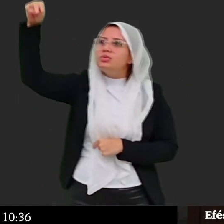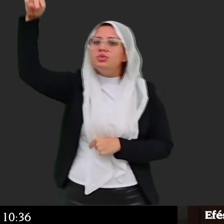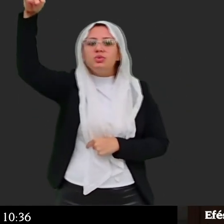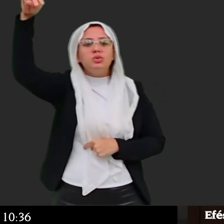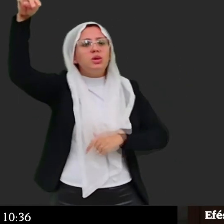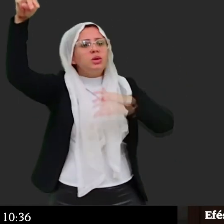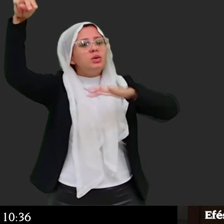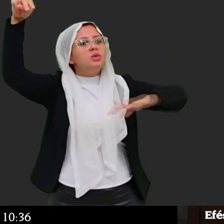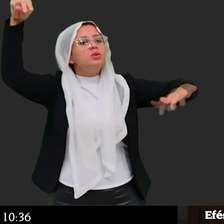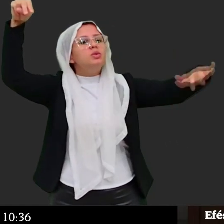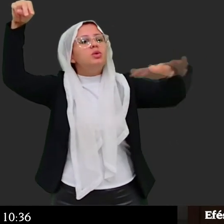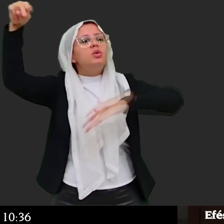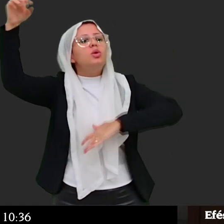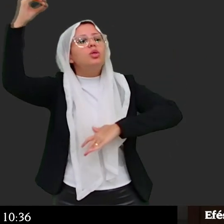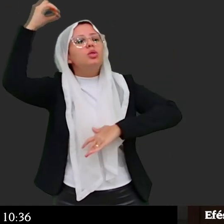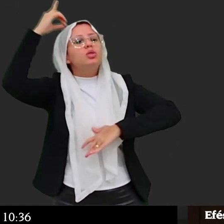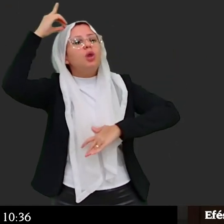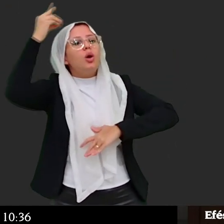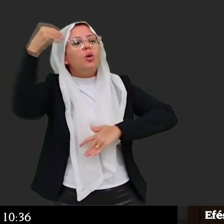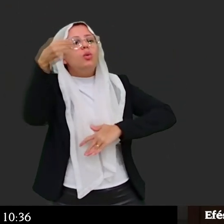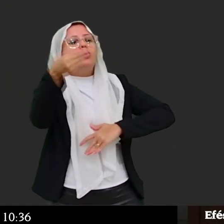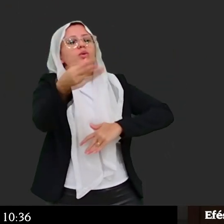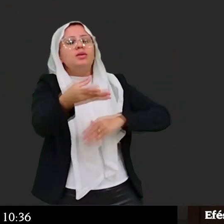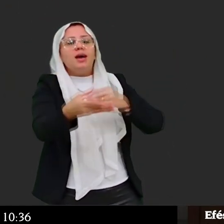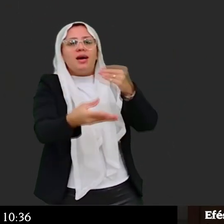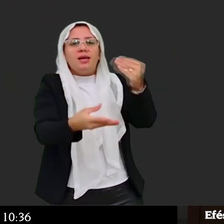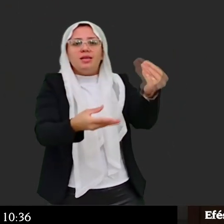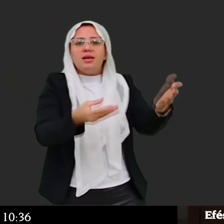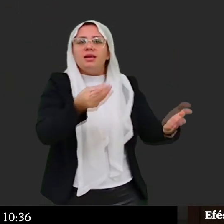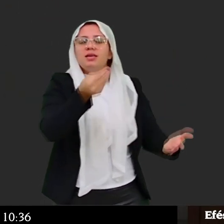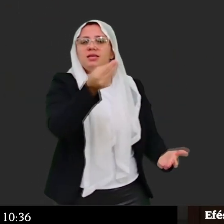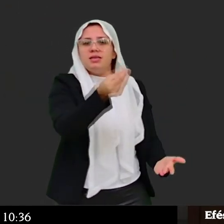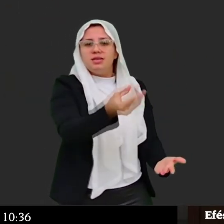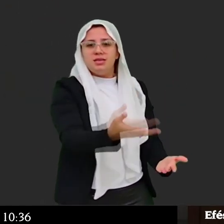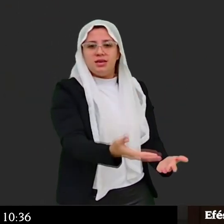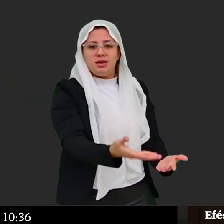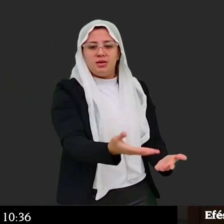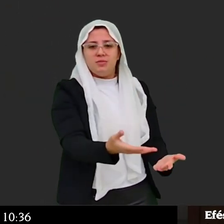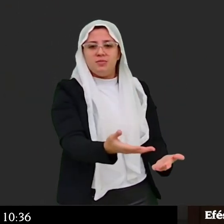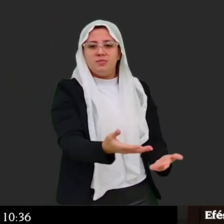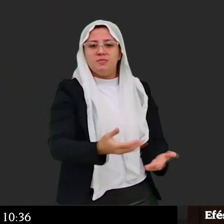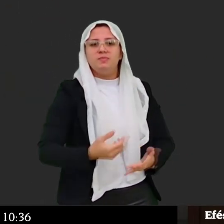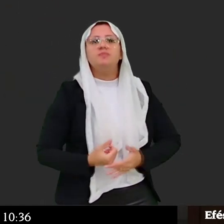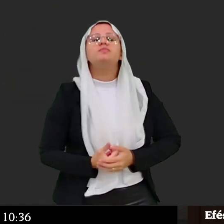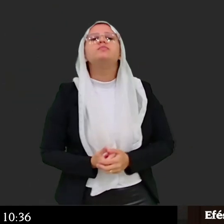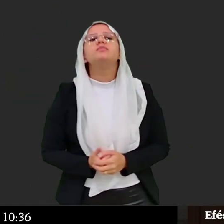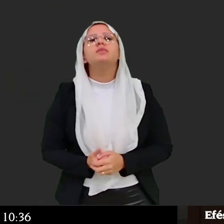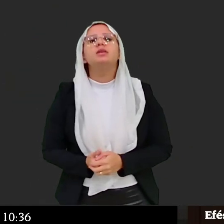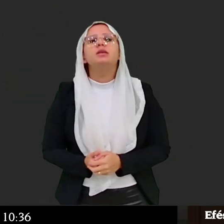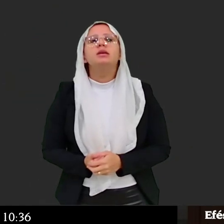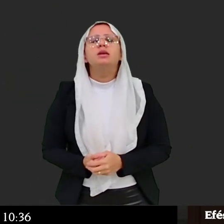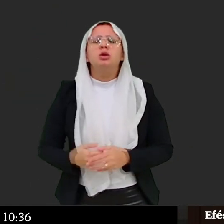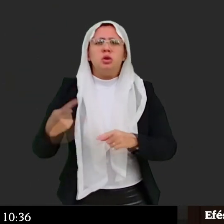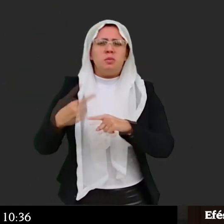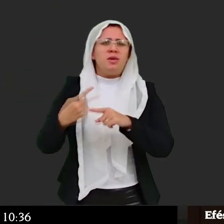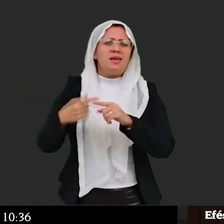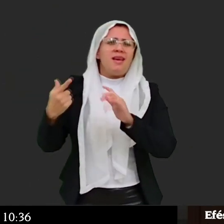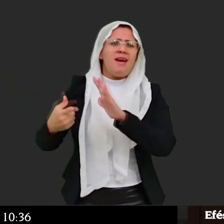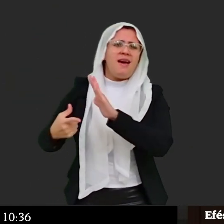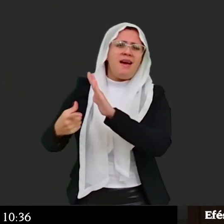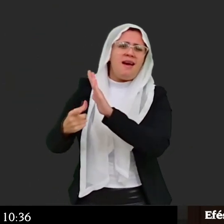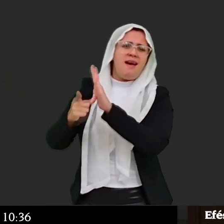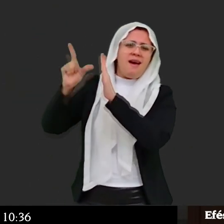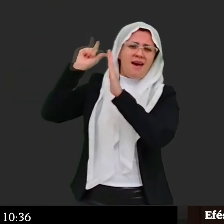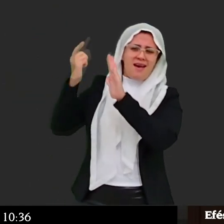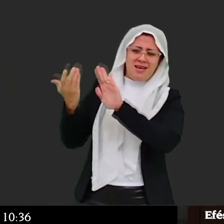Ora, isto ele subiu, que é senão que também antes tenha descido às partes mais baixas